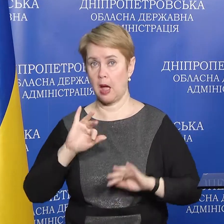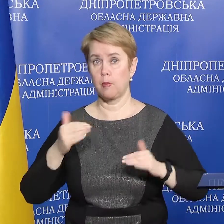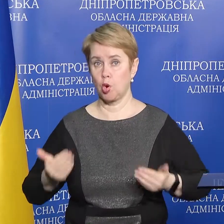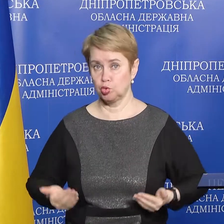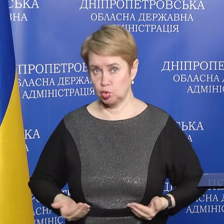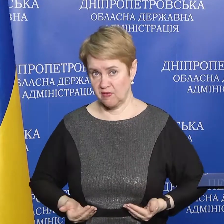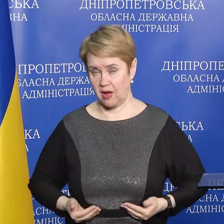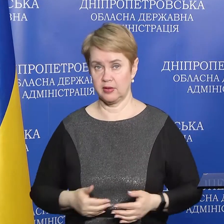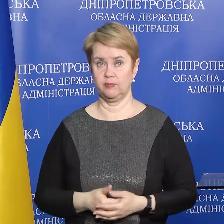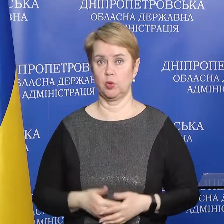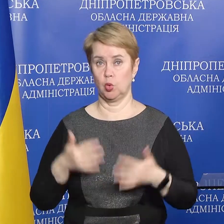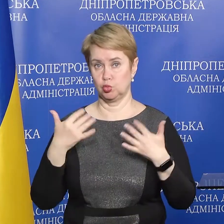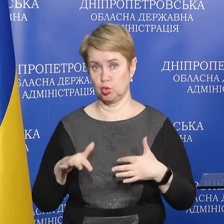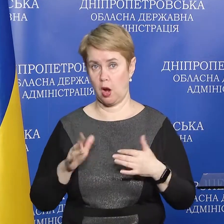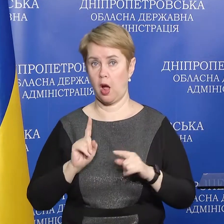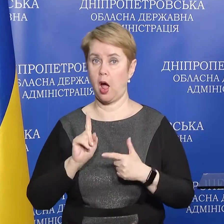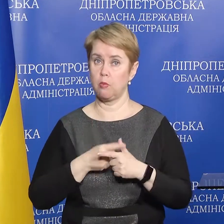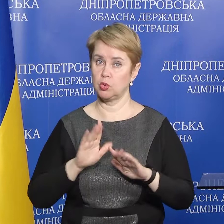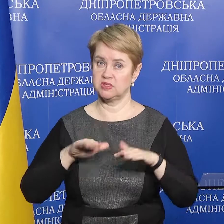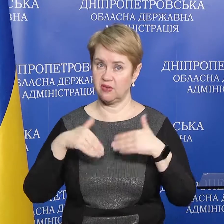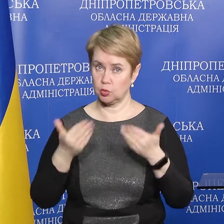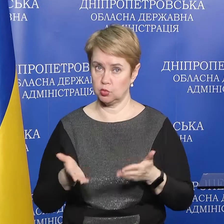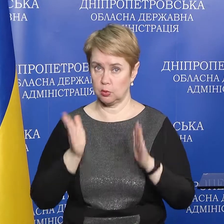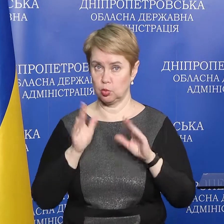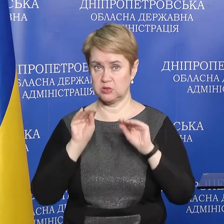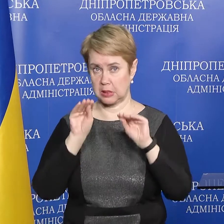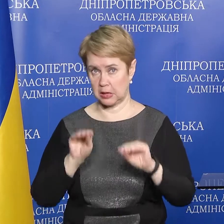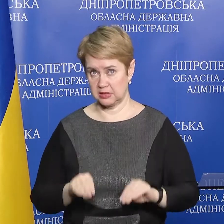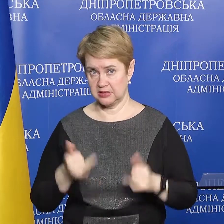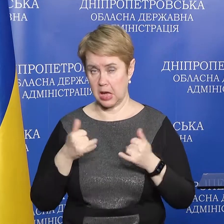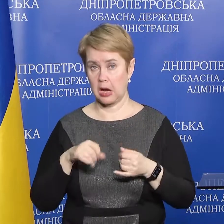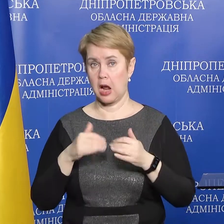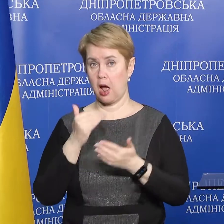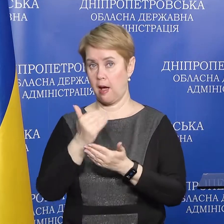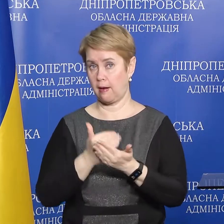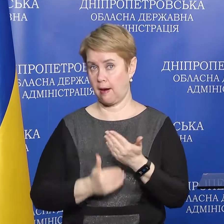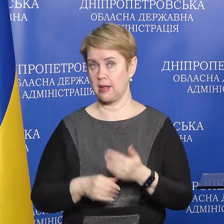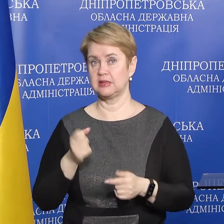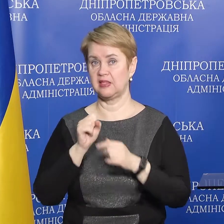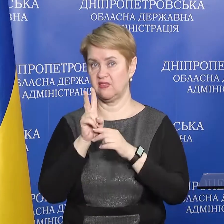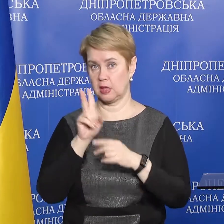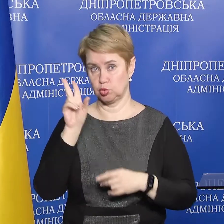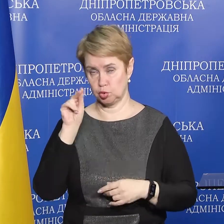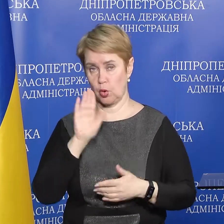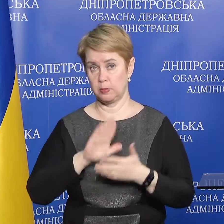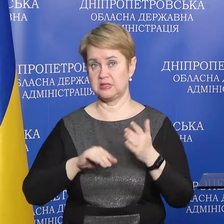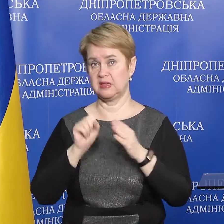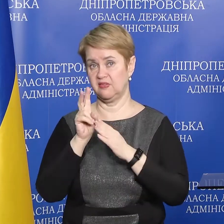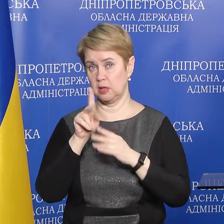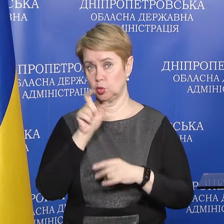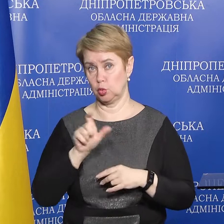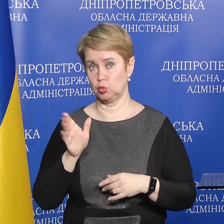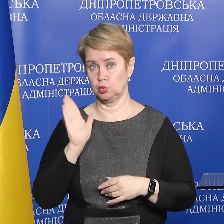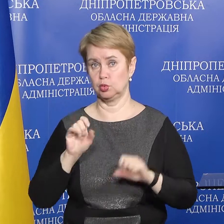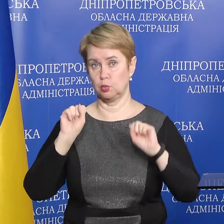проживання, уже або звернувся, ми будемо складати от зараз реєстри на 12 число. Після 12 люди